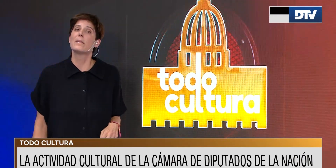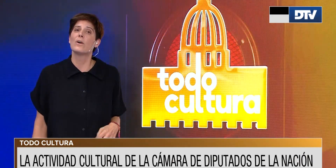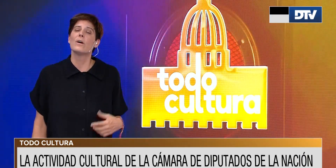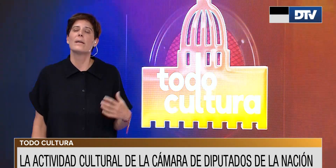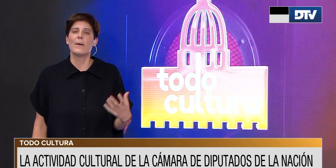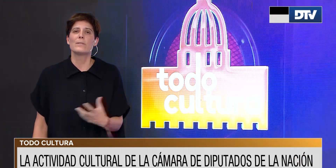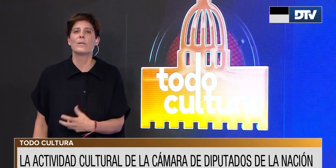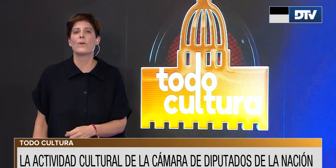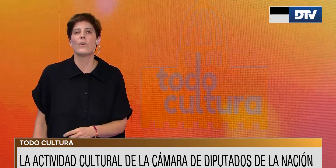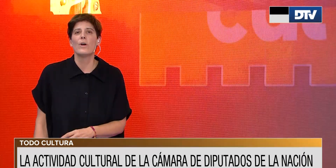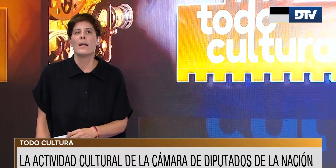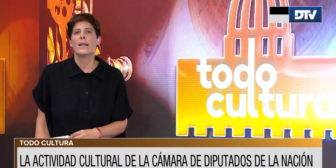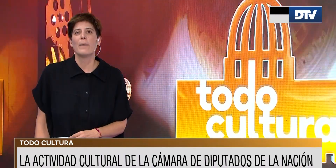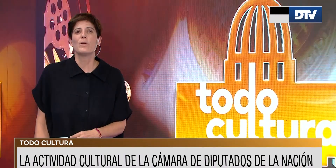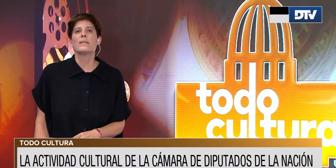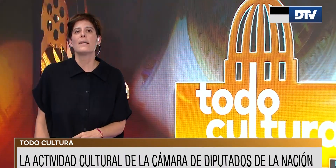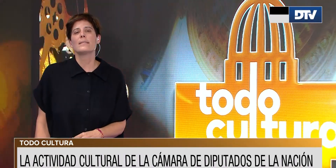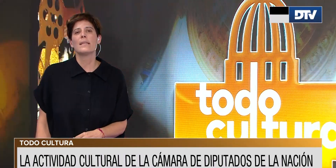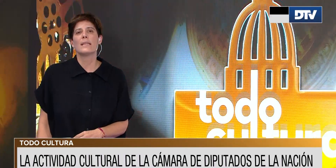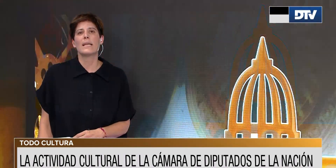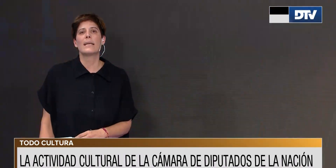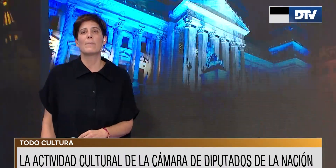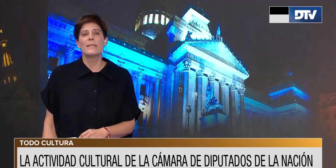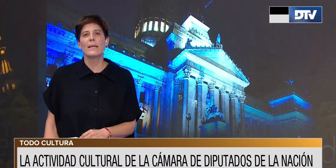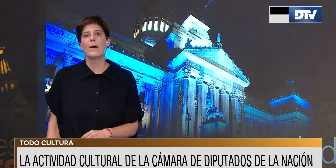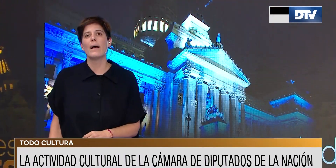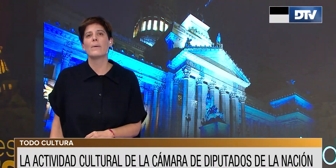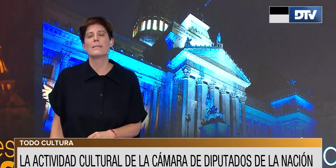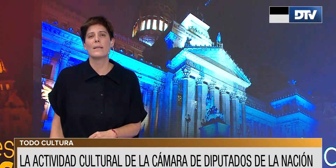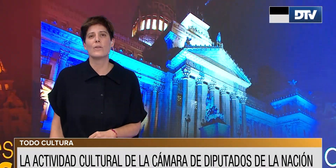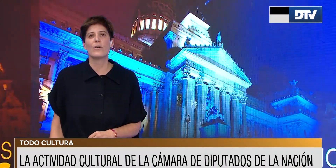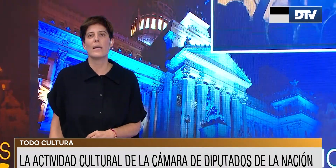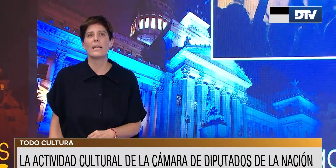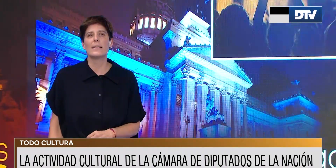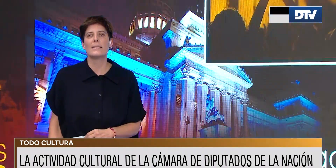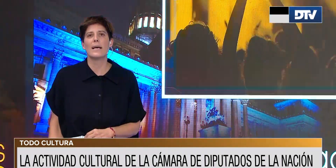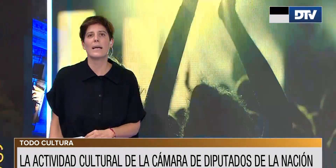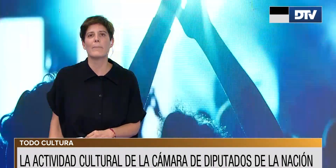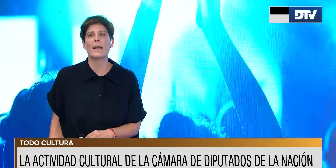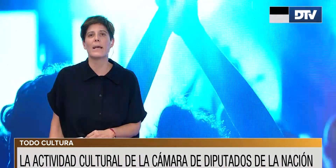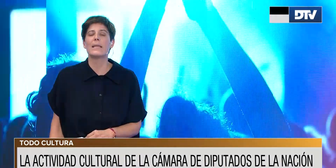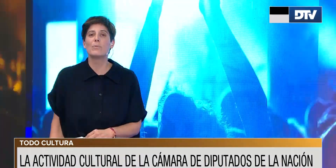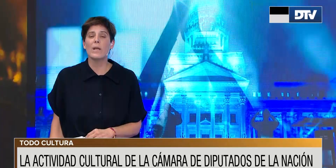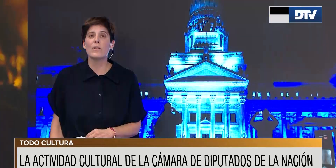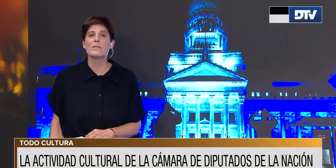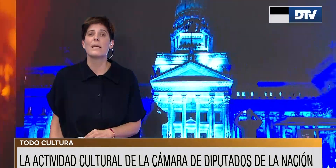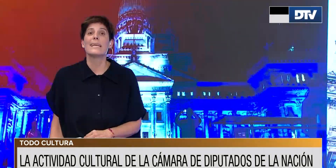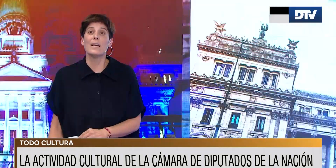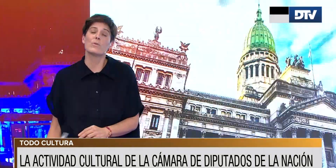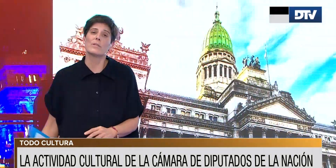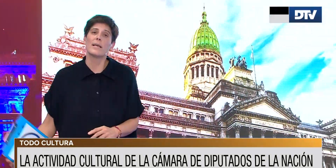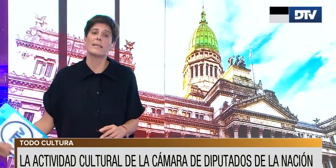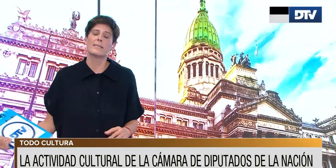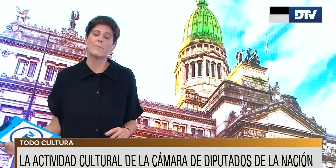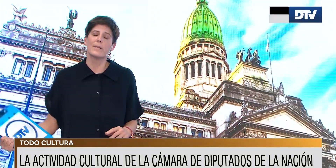con este video que habla sobre todo las políticas de discapacidad que va avanzando en esta Cámara de Diputados y